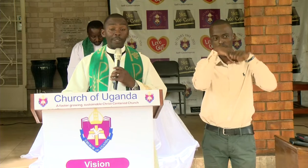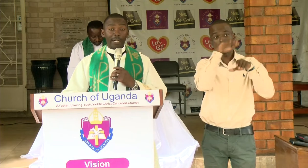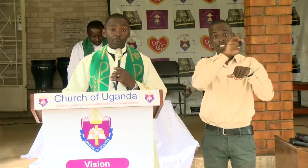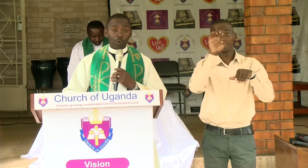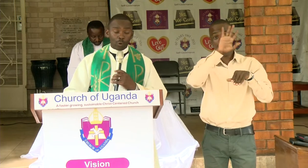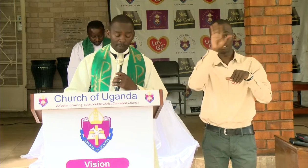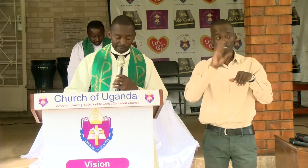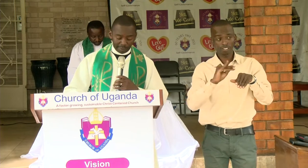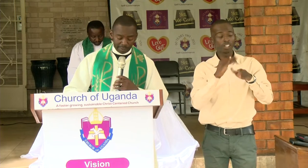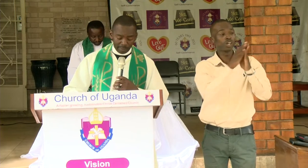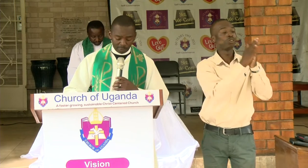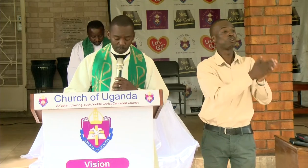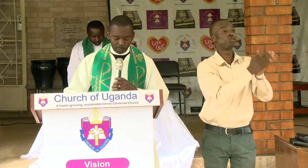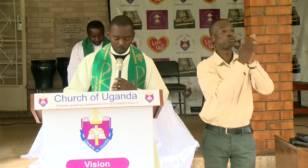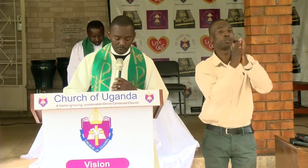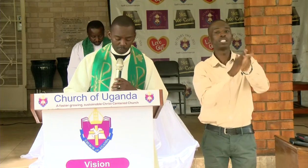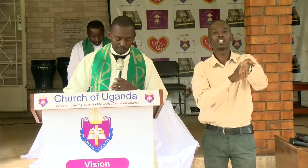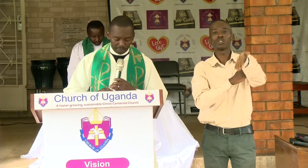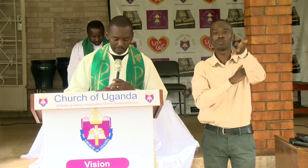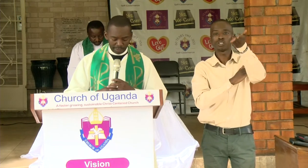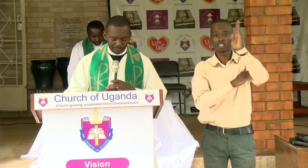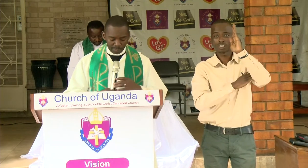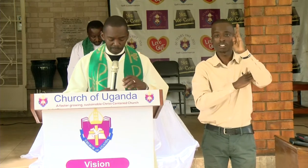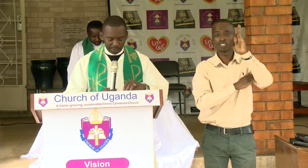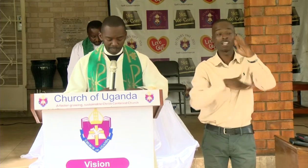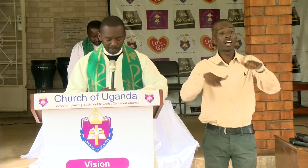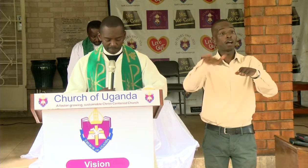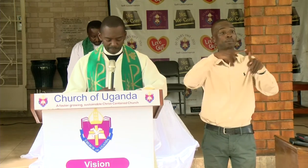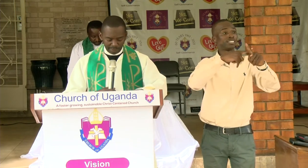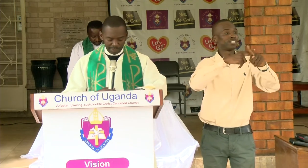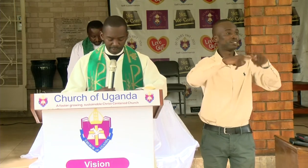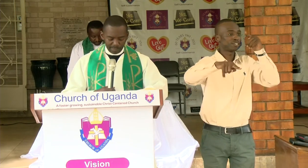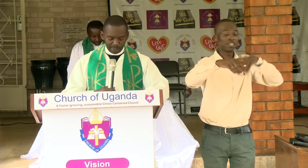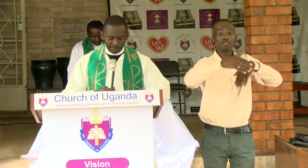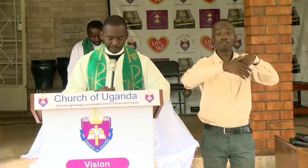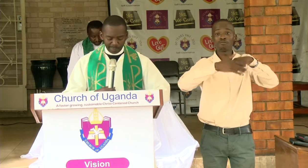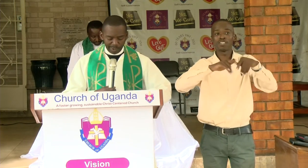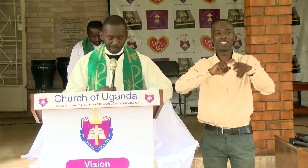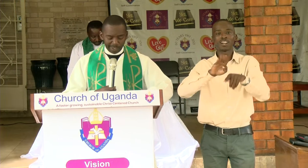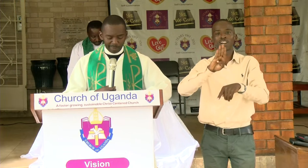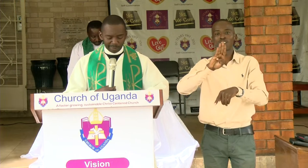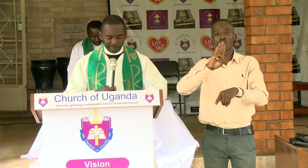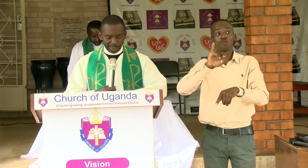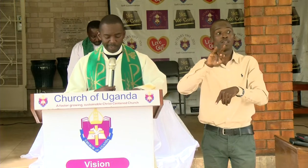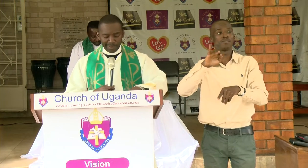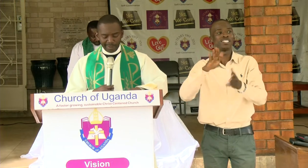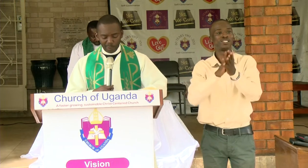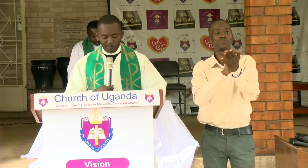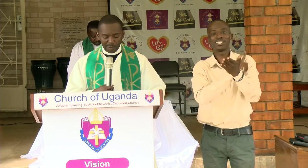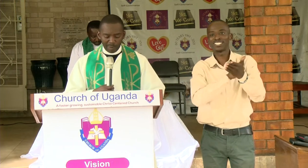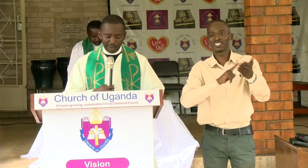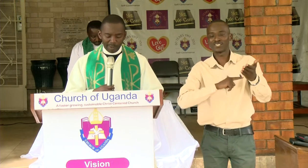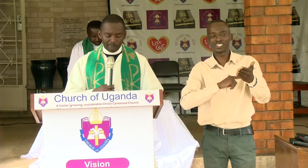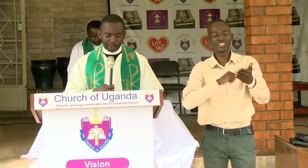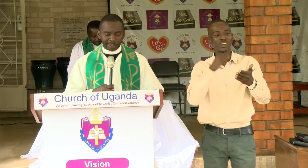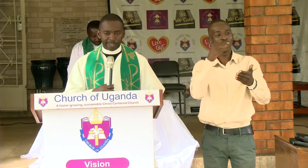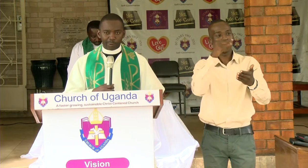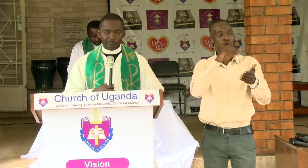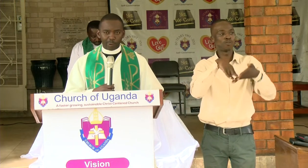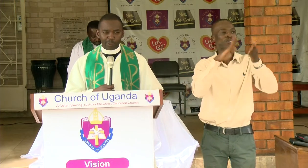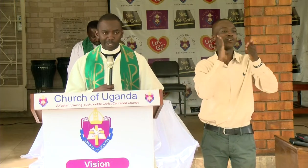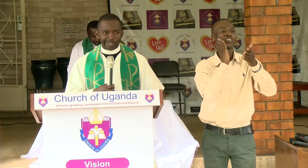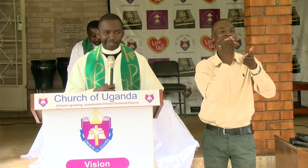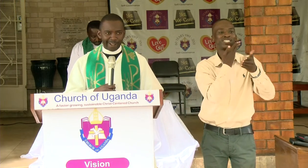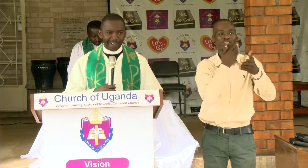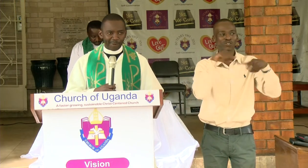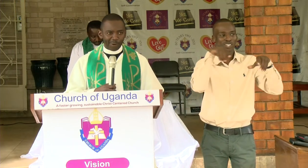Twagala okwebaza Katonda olw'amasaza abasobodde okuwangula emipiira egy'amasaza Bulemeezi. Mukama yebazibwe. Gomba Mukama abawe ekisa lero